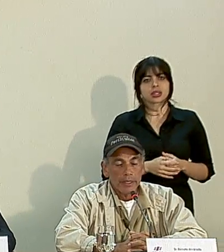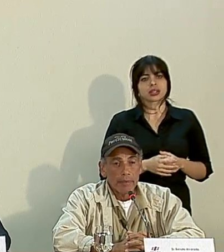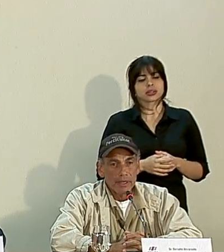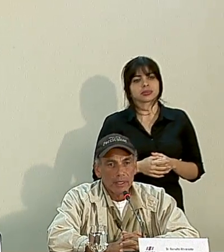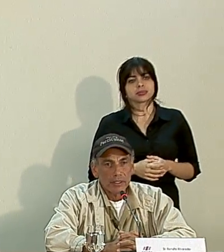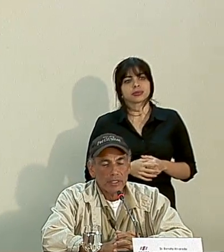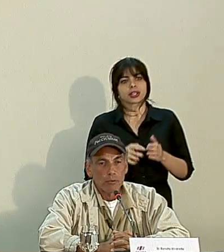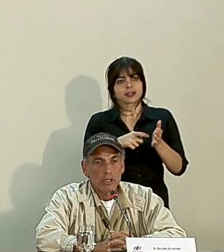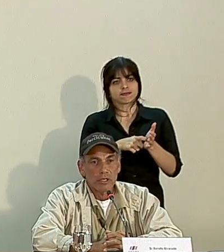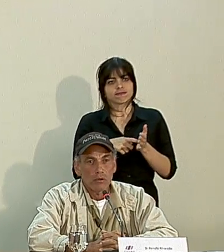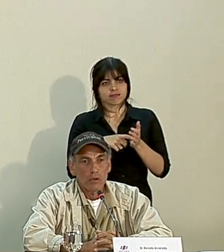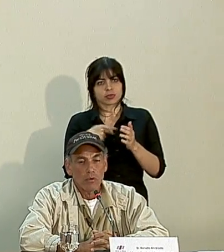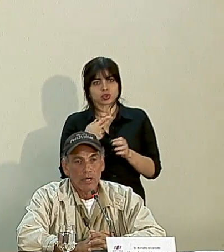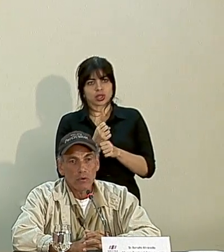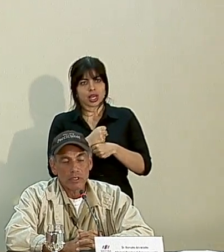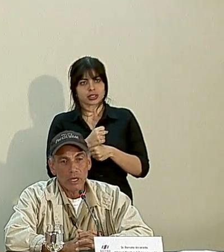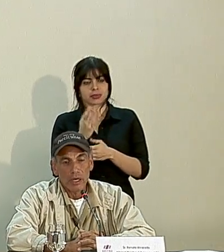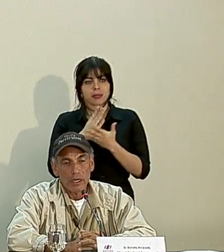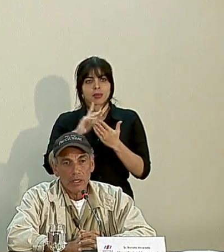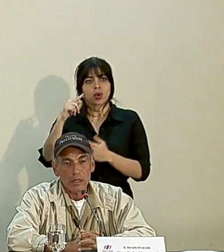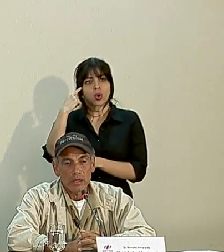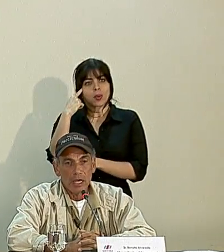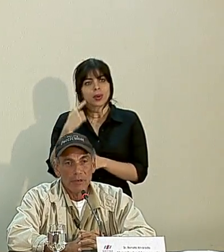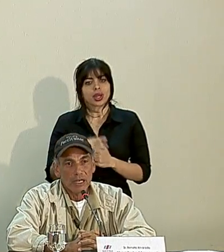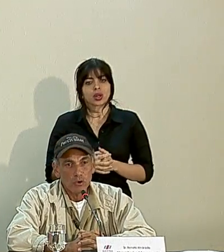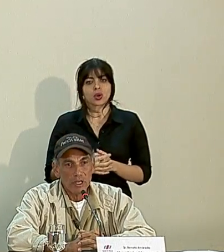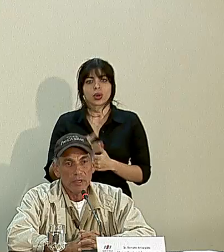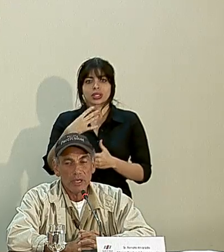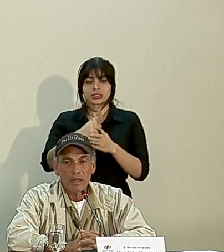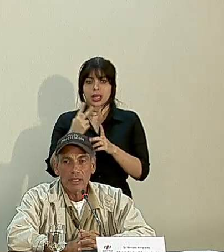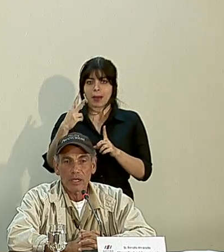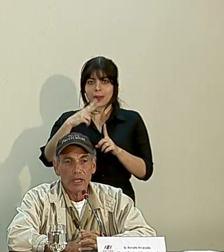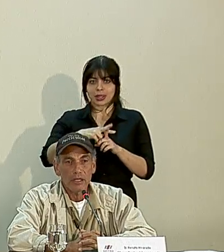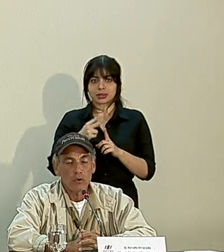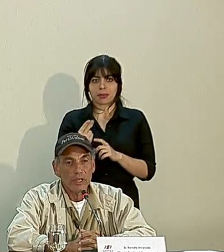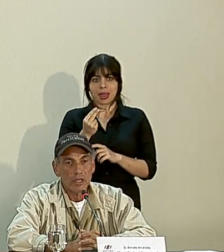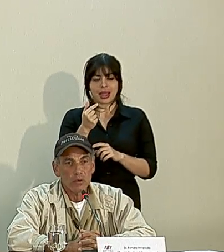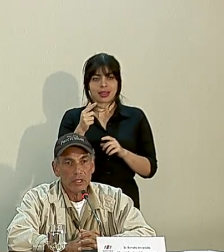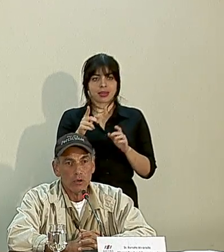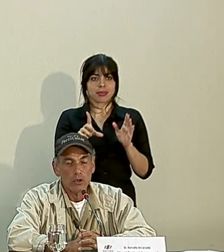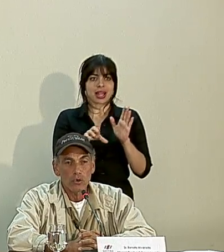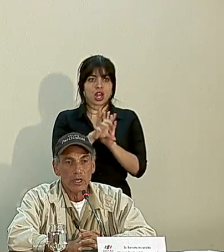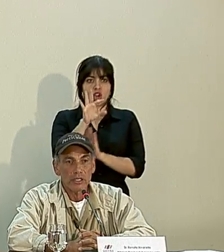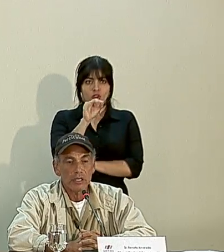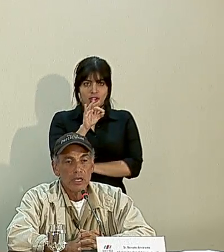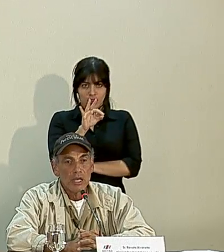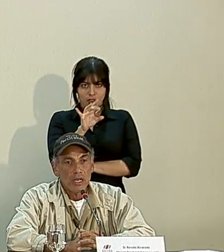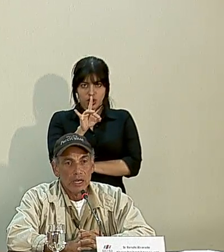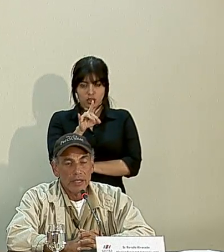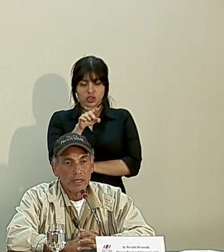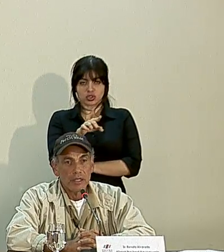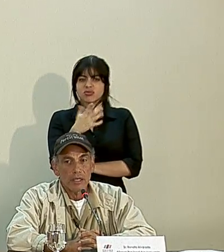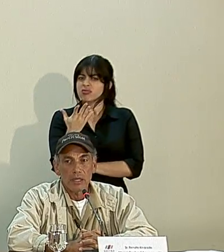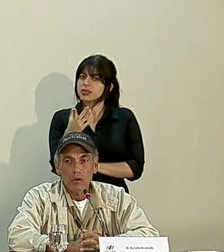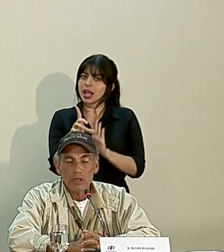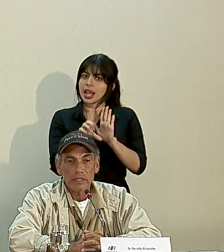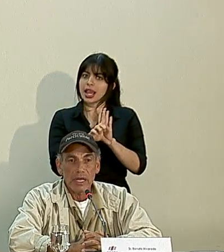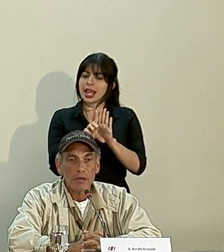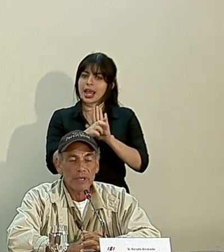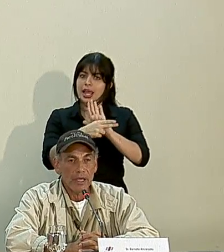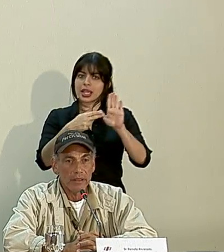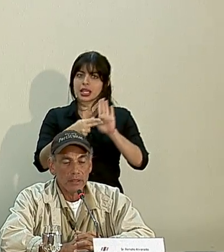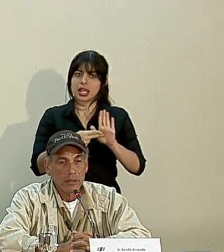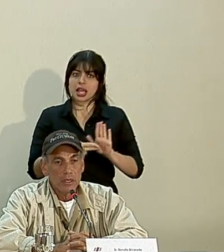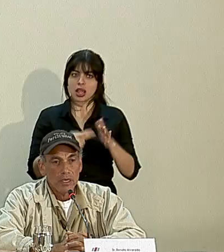de demandas que estamos haciéndole al gobierno. Está la aplicación inmediata de la ley 9098, que es la ley del etiquetado que